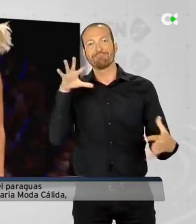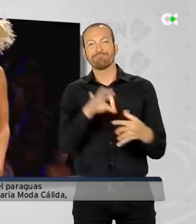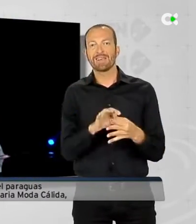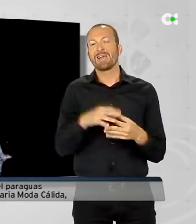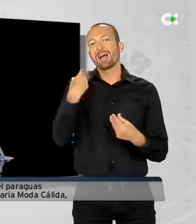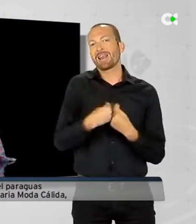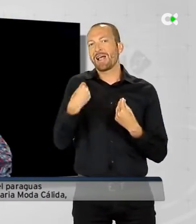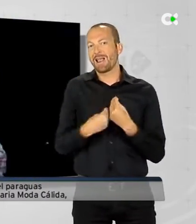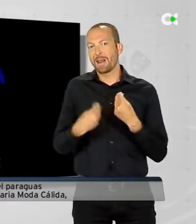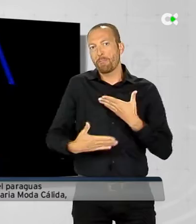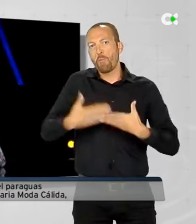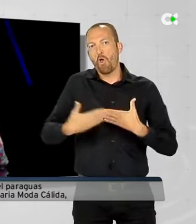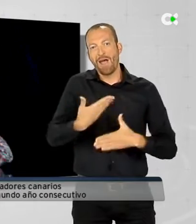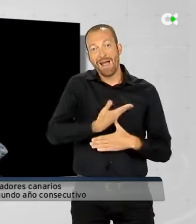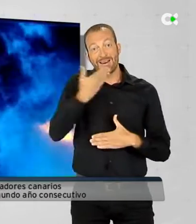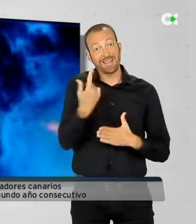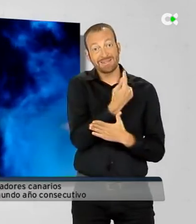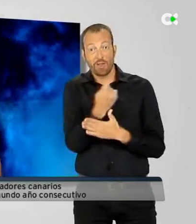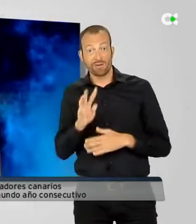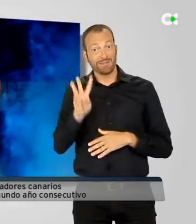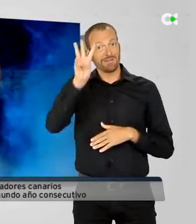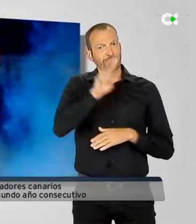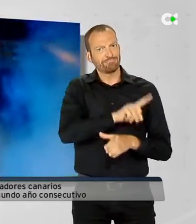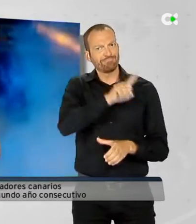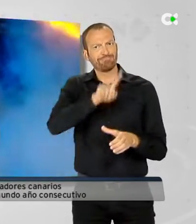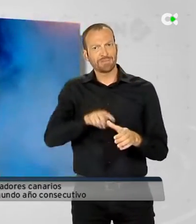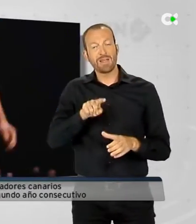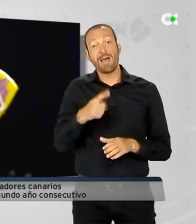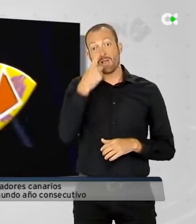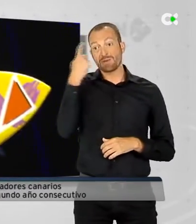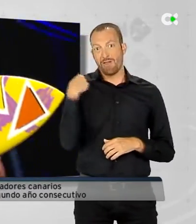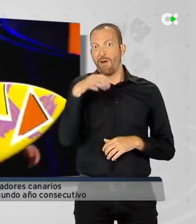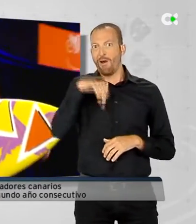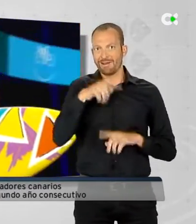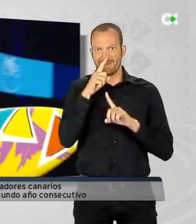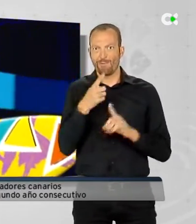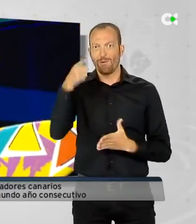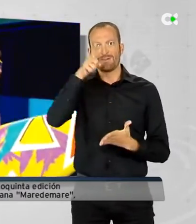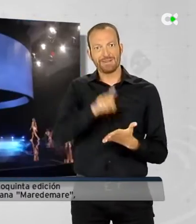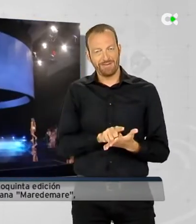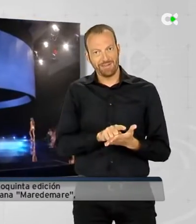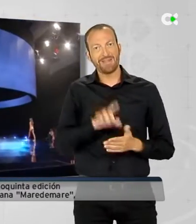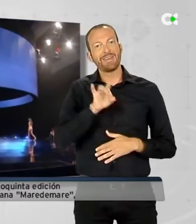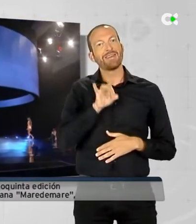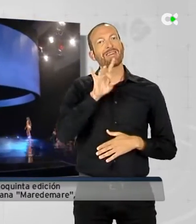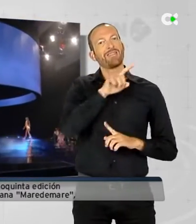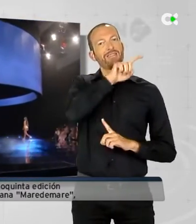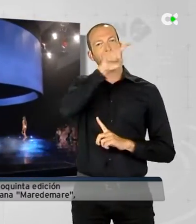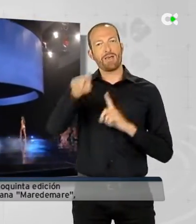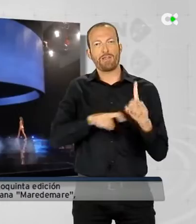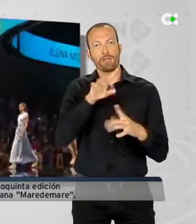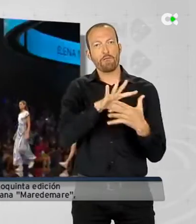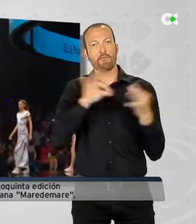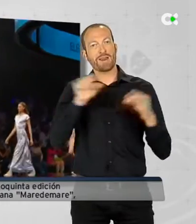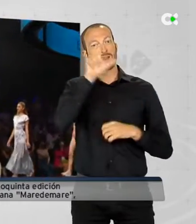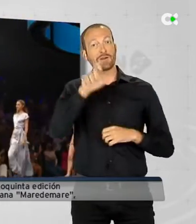Gran Canaria Moda Cálida, estos diseñadores canarios participan por segundo año consecutivo en la 15ª edición de la feria